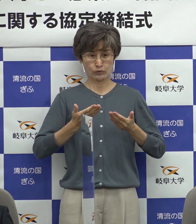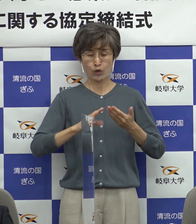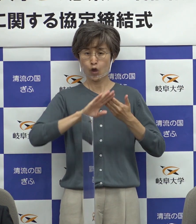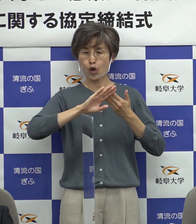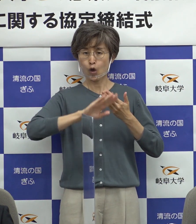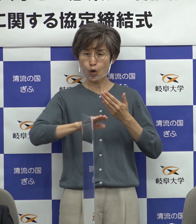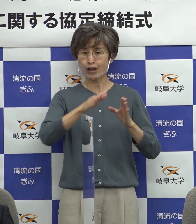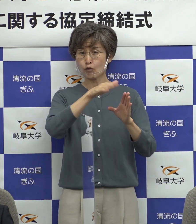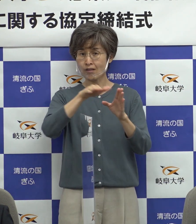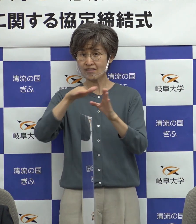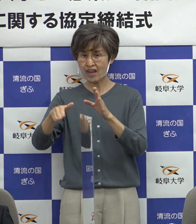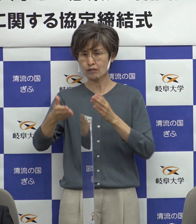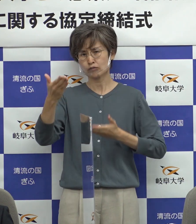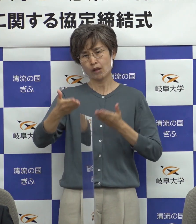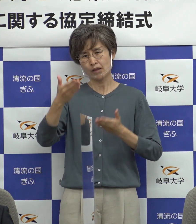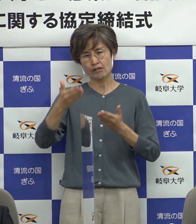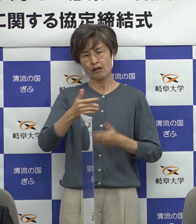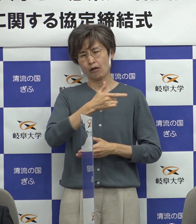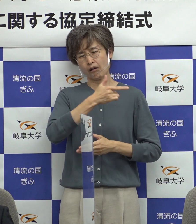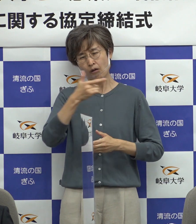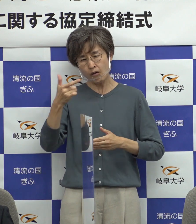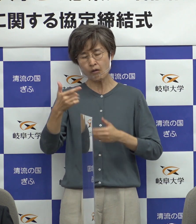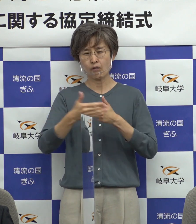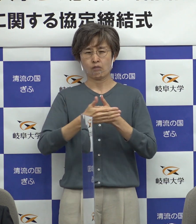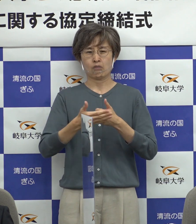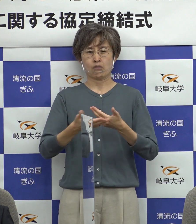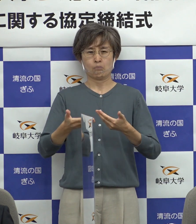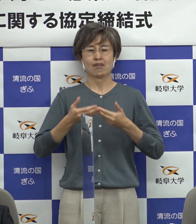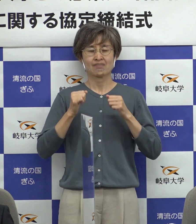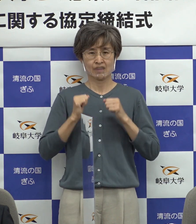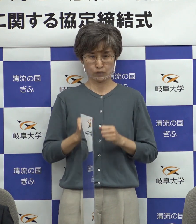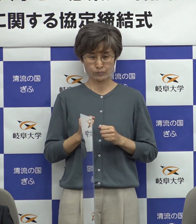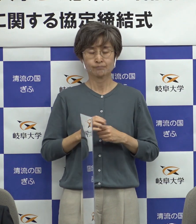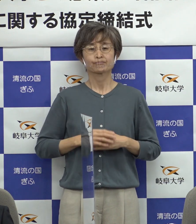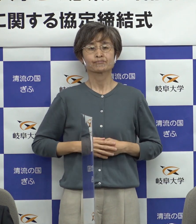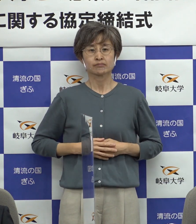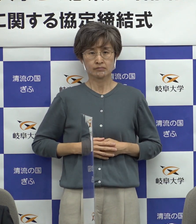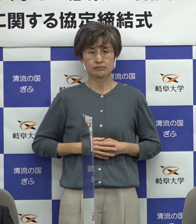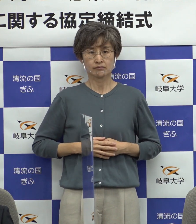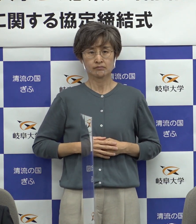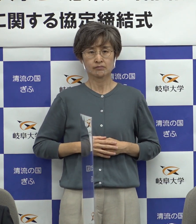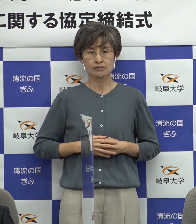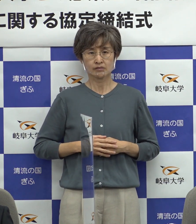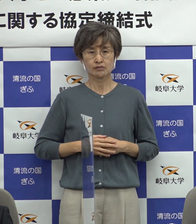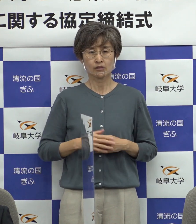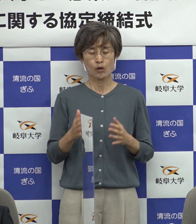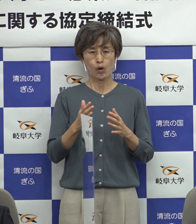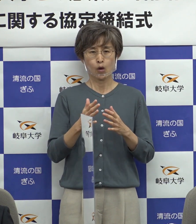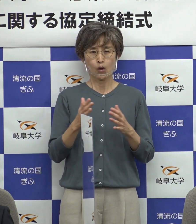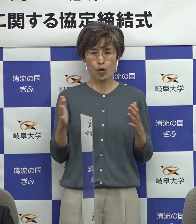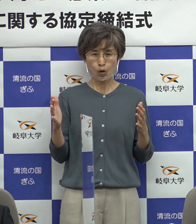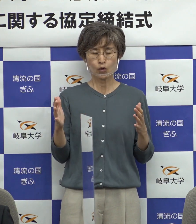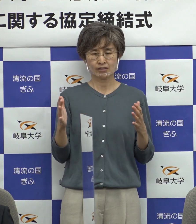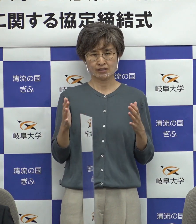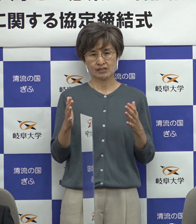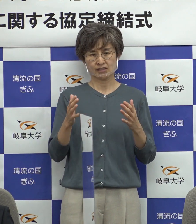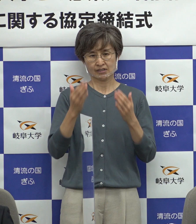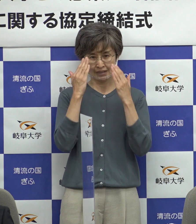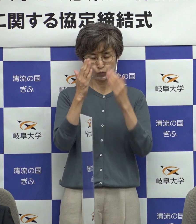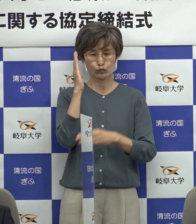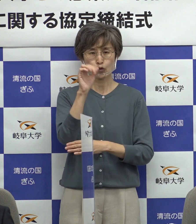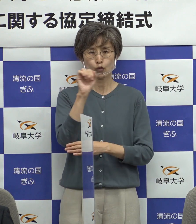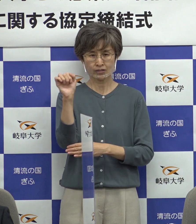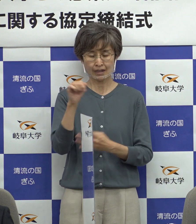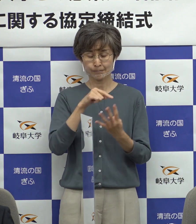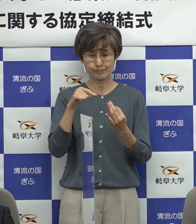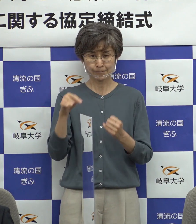べても大変手厚いものでございまして、出てくるときにちょっと数えてみたんですけれども、大規模なものとしてこれが8つ目になるというそういうカウント